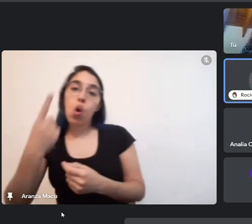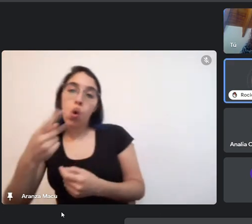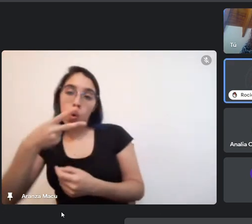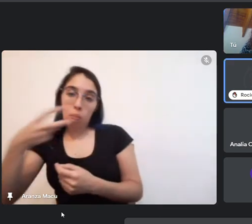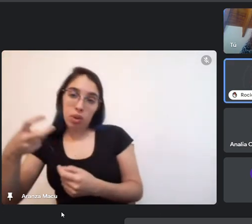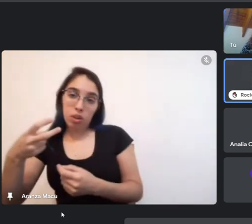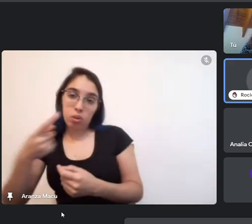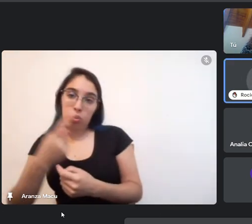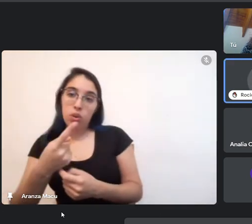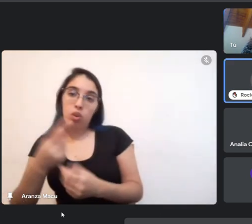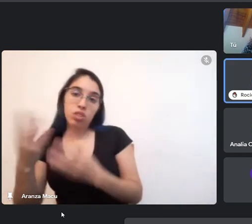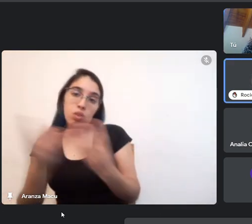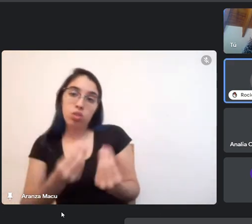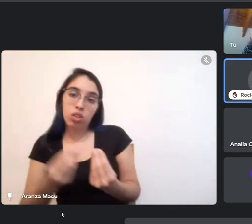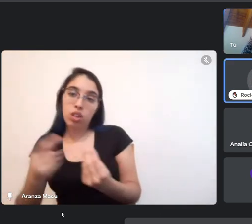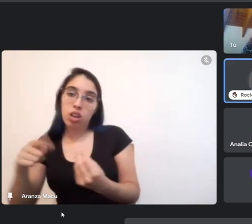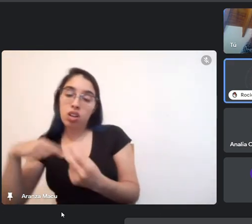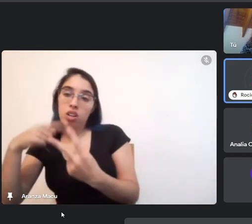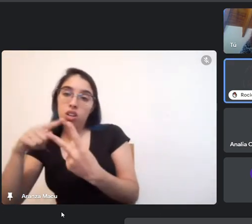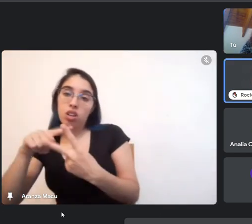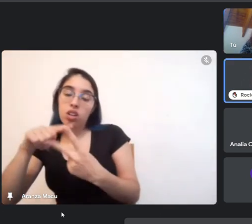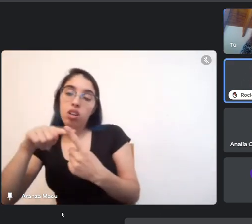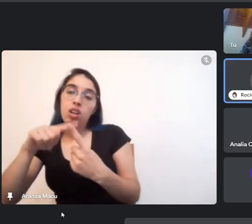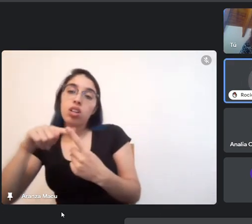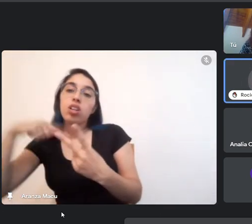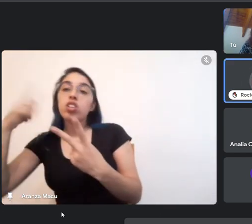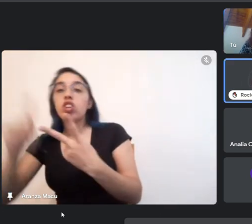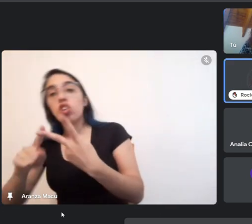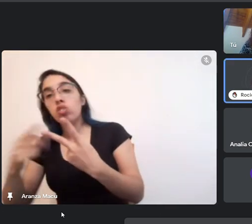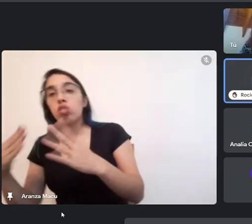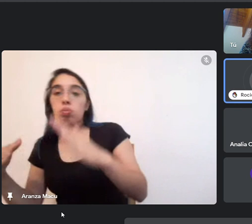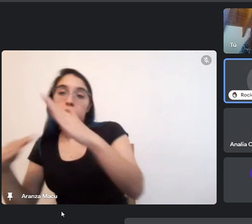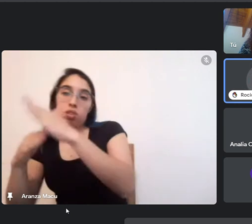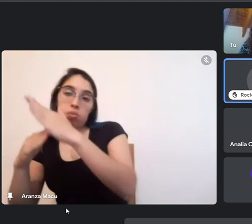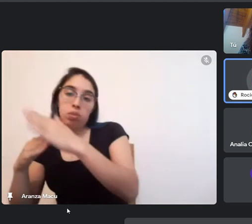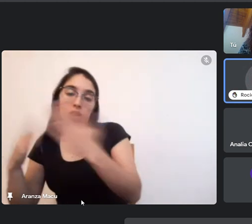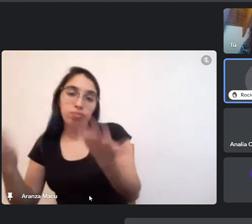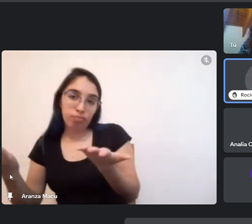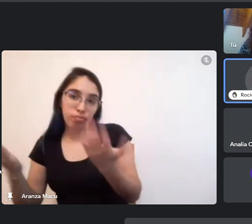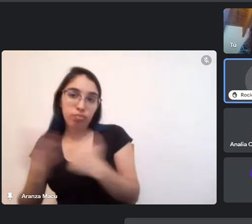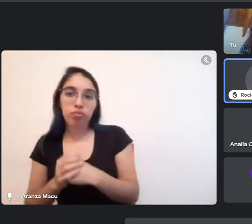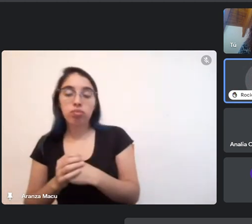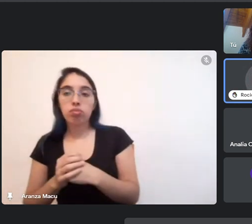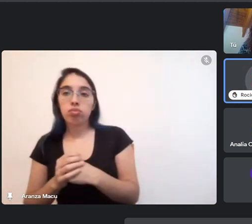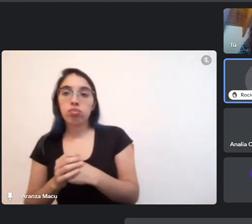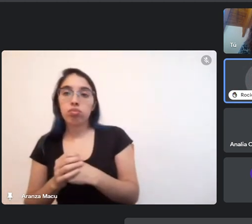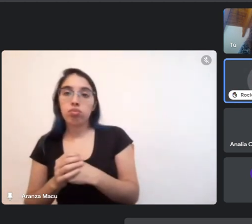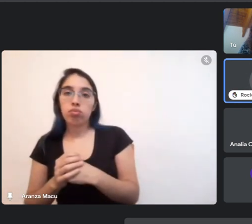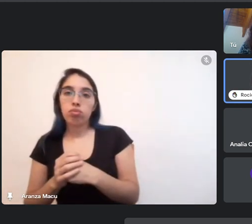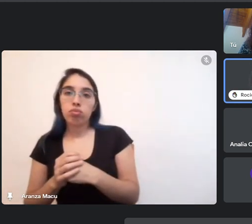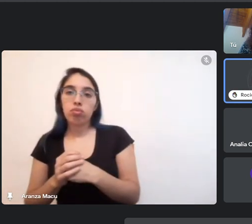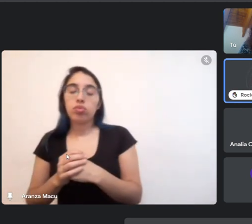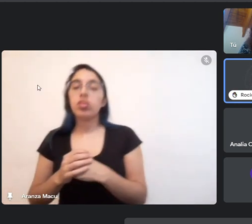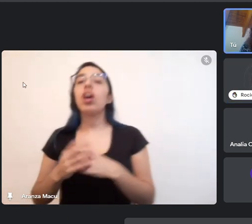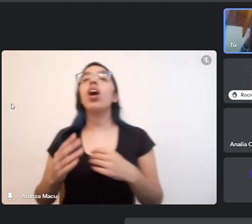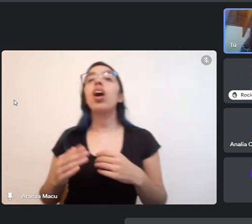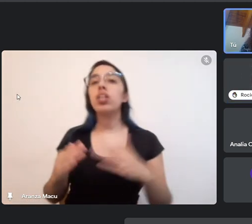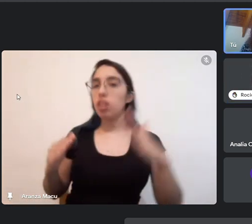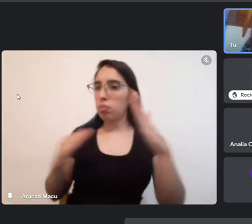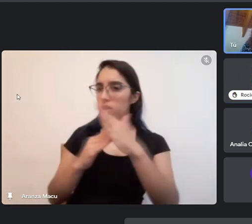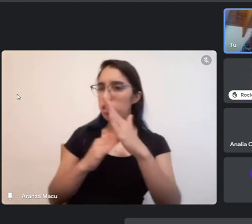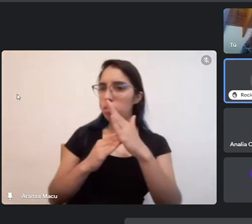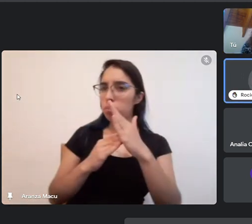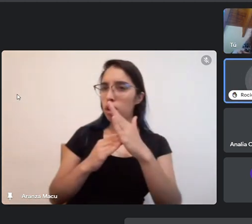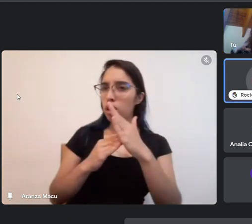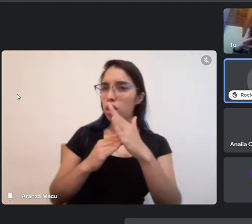decís claro, as, ¿sí? Y el principal ahí sería el segundo do. Siempre el final. Cuando vos